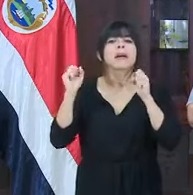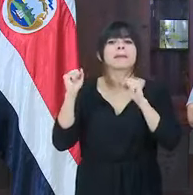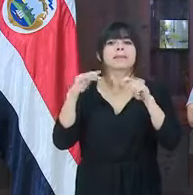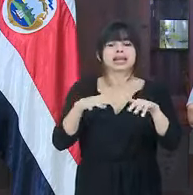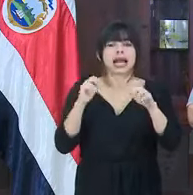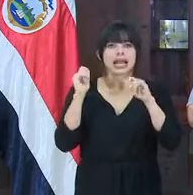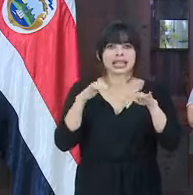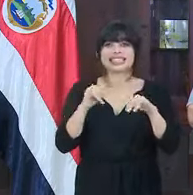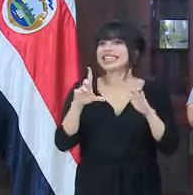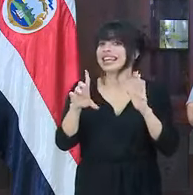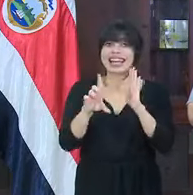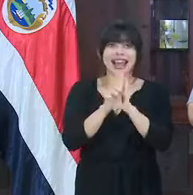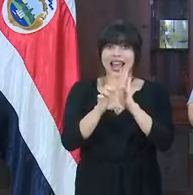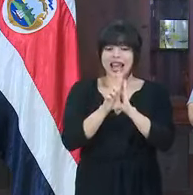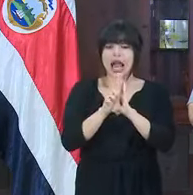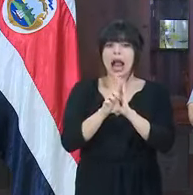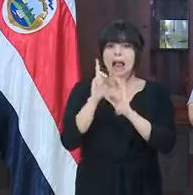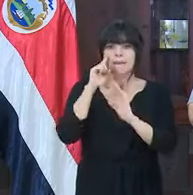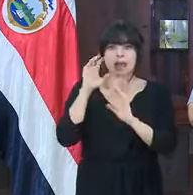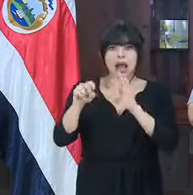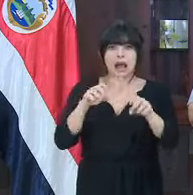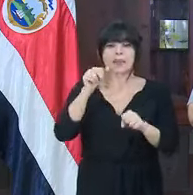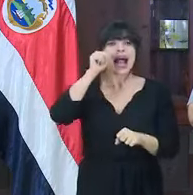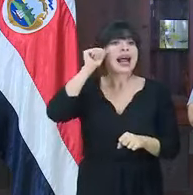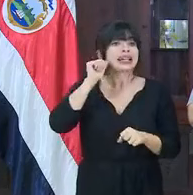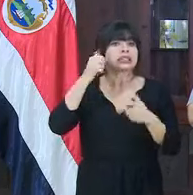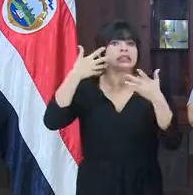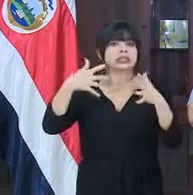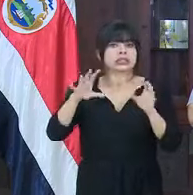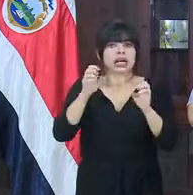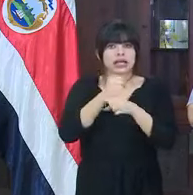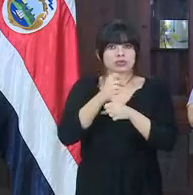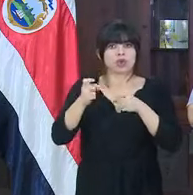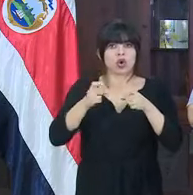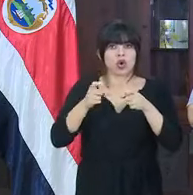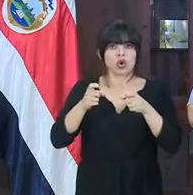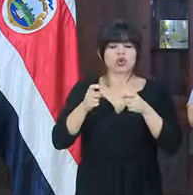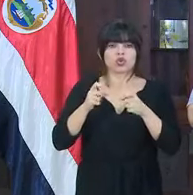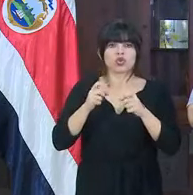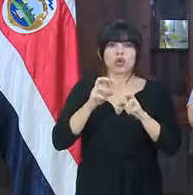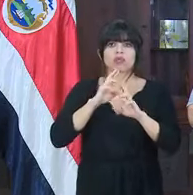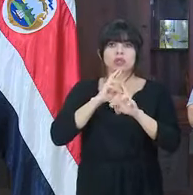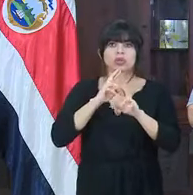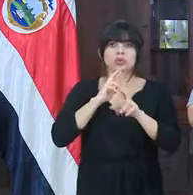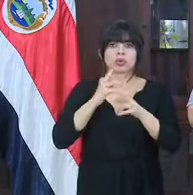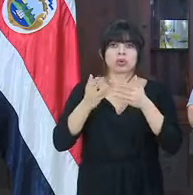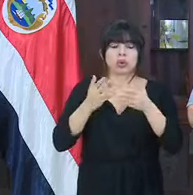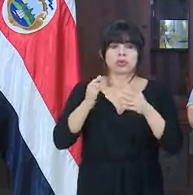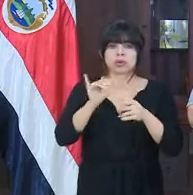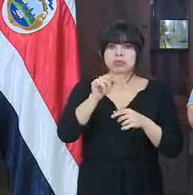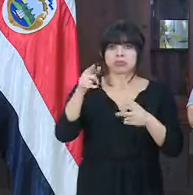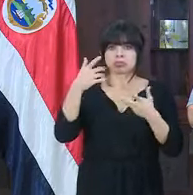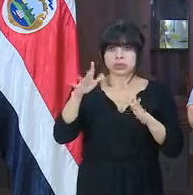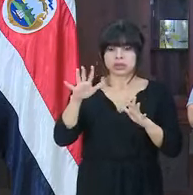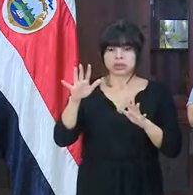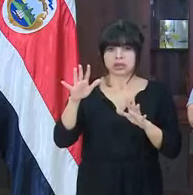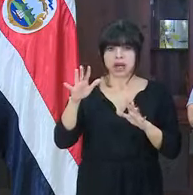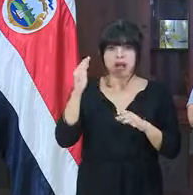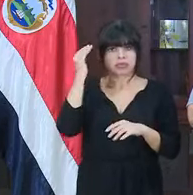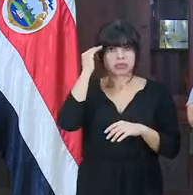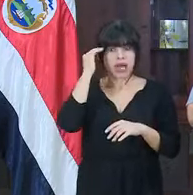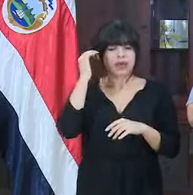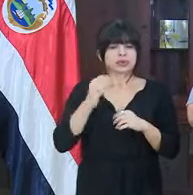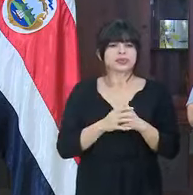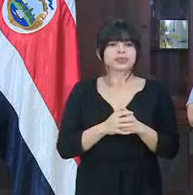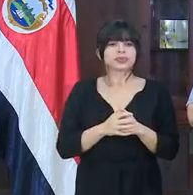migración ilegal, siendo que ayer se realizó un control con resultados que probablemente ustedes también ya